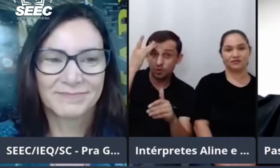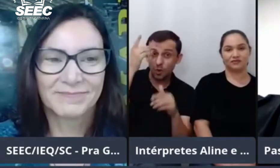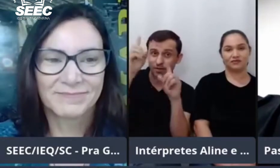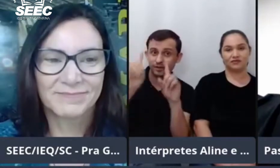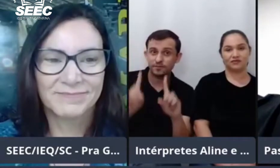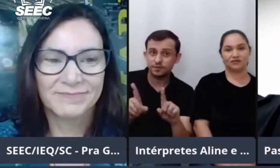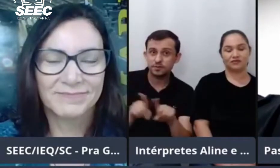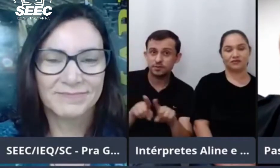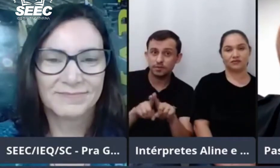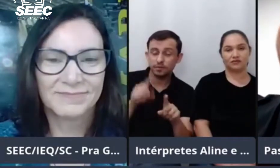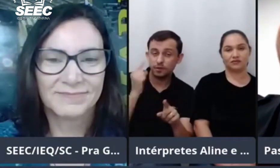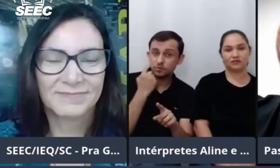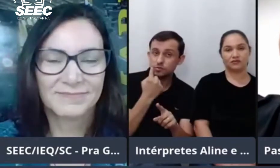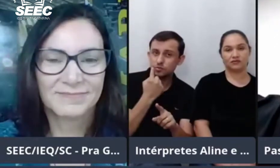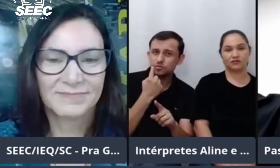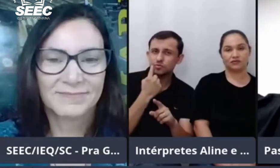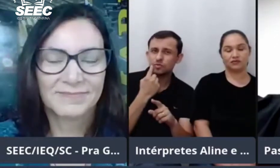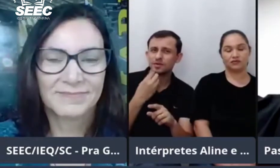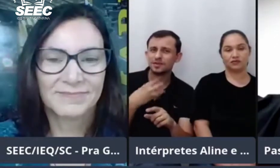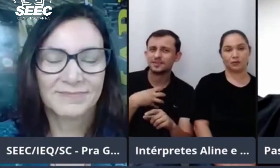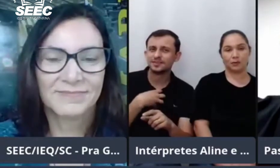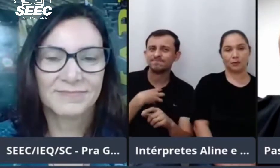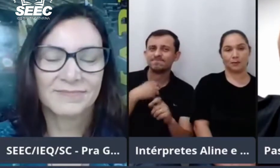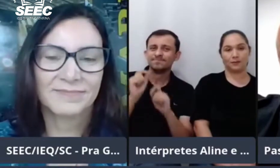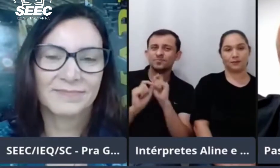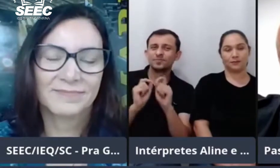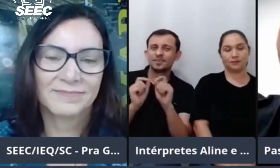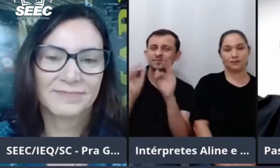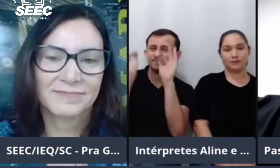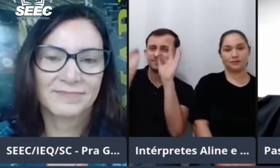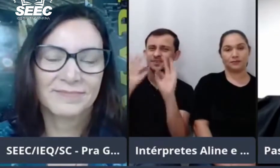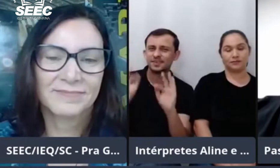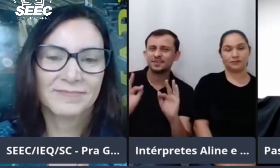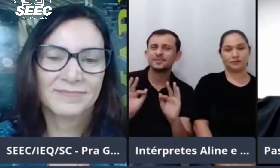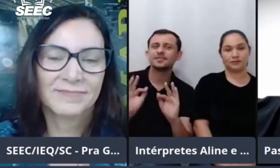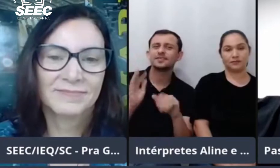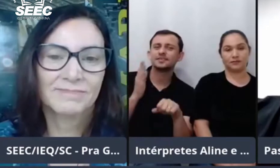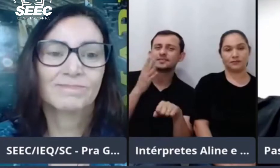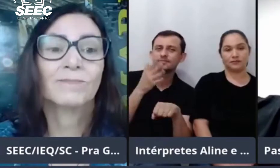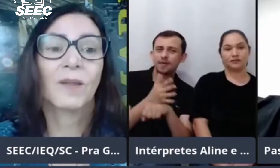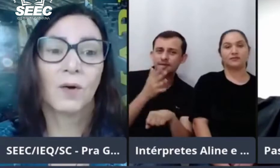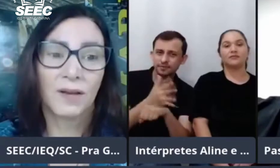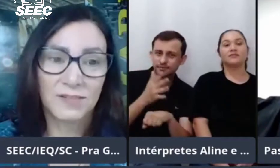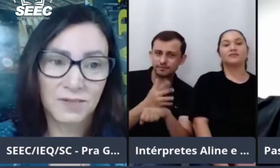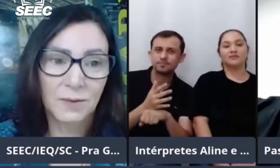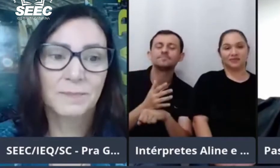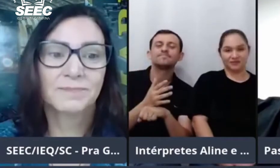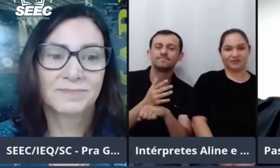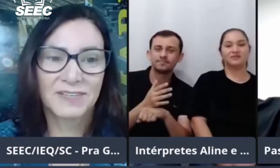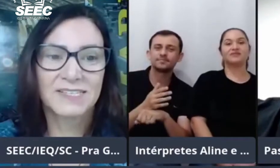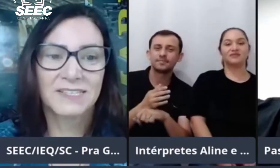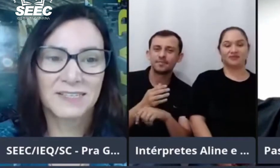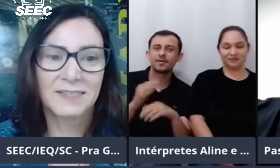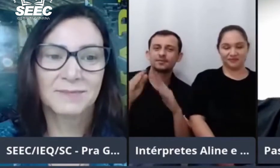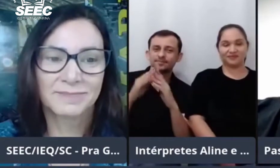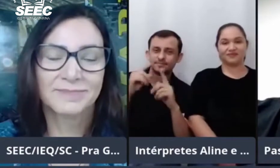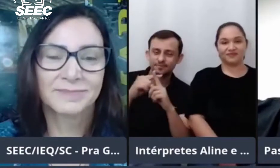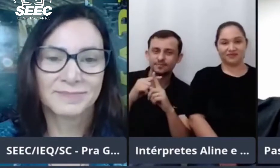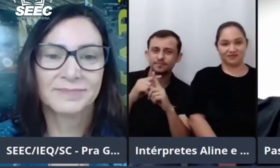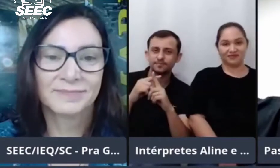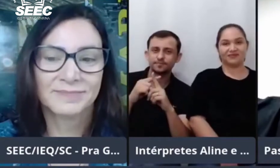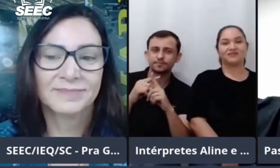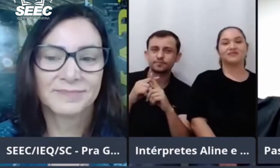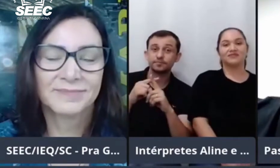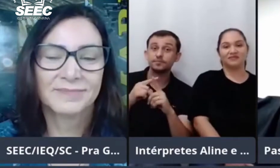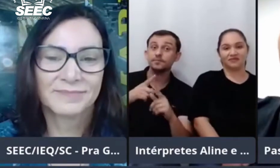tivemos a oportunidade também, às vezes, de canalizar algum surdo no mercado de trabalho, né, professor Rafael, professor Aline, já vivemos essa experiência,